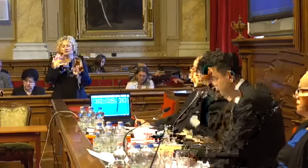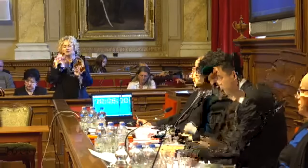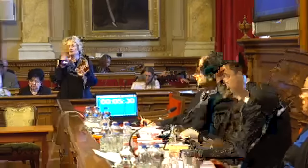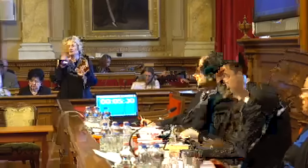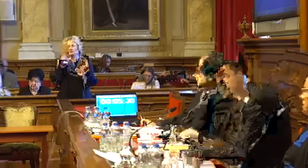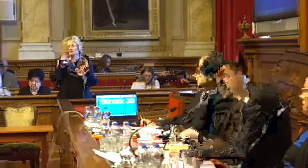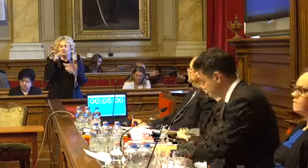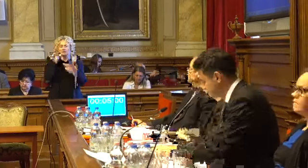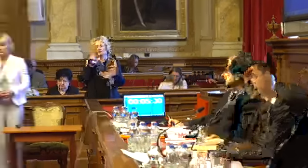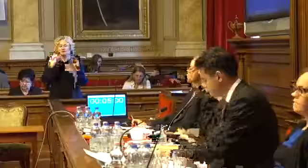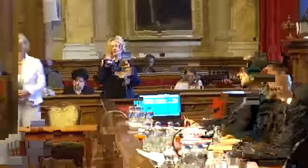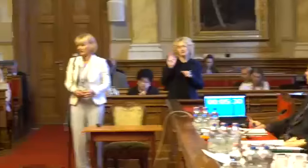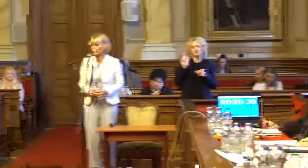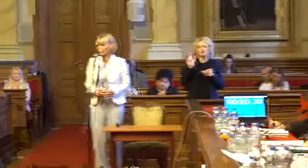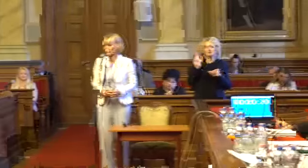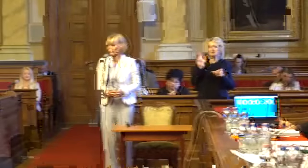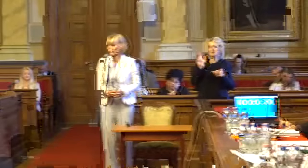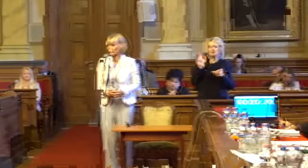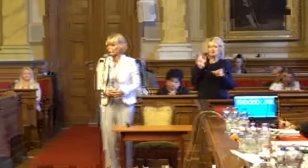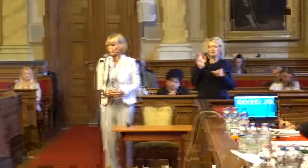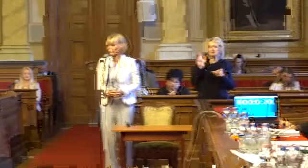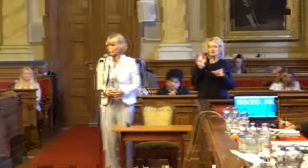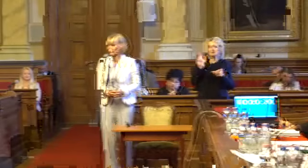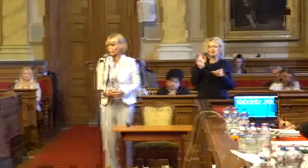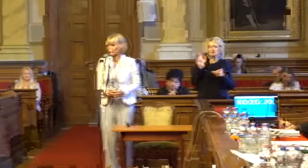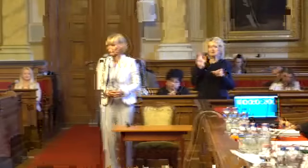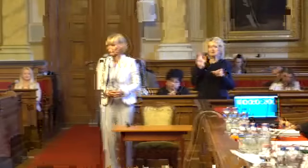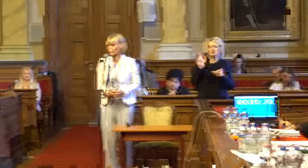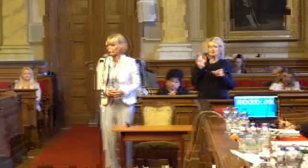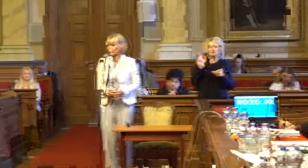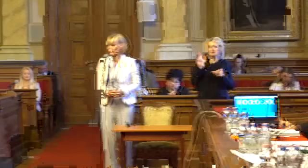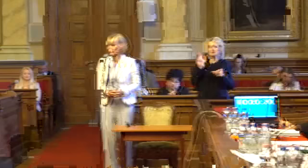gyűlés, június 20-én elfogadott munkatervnek